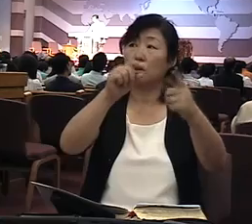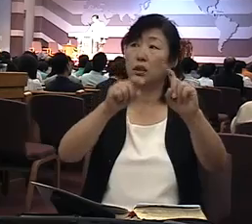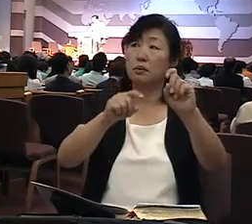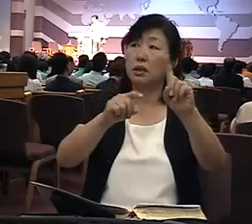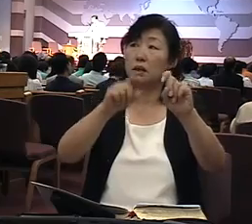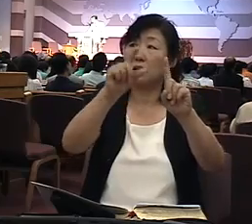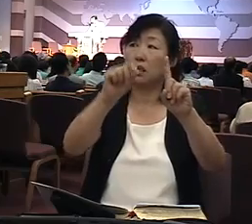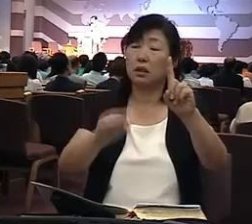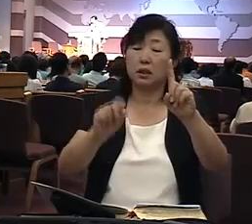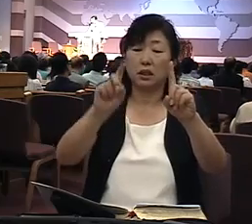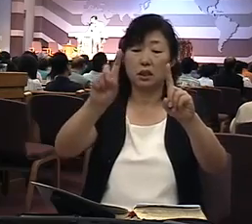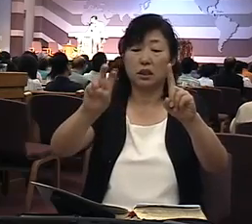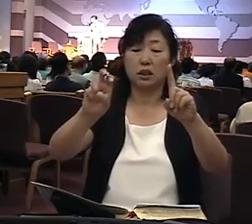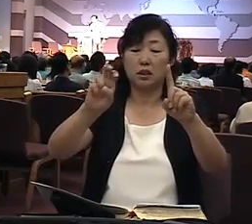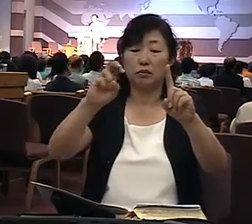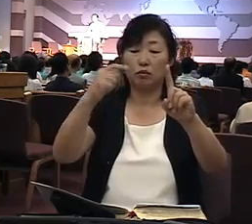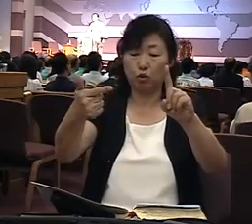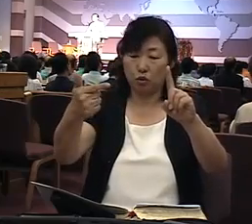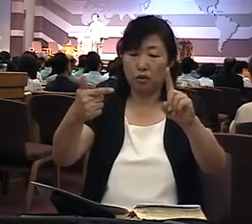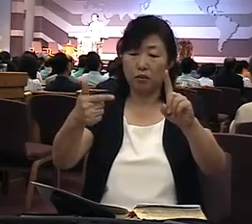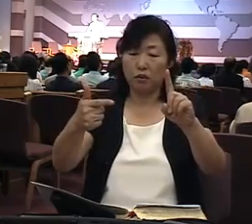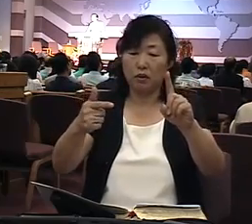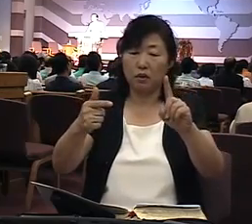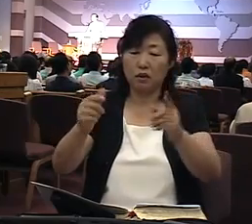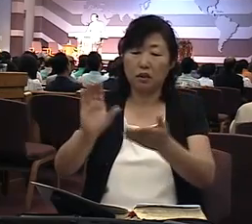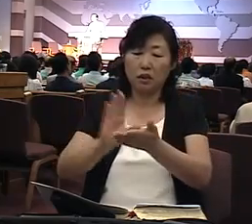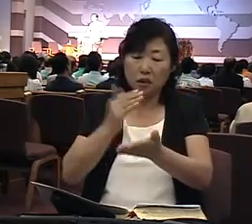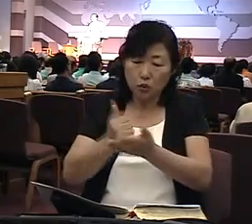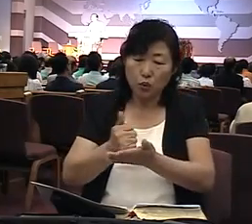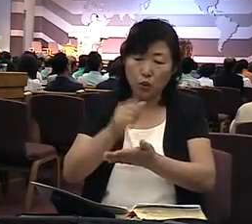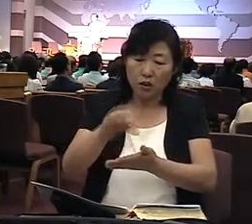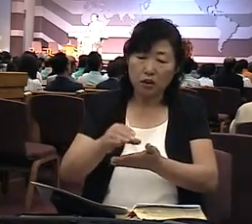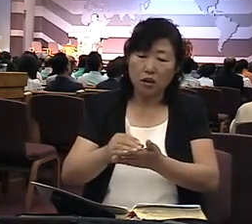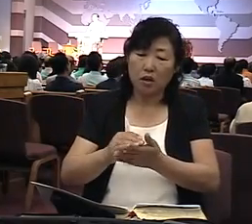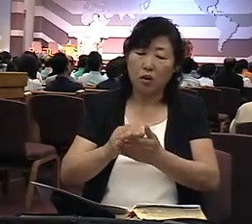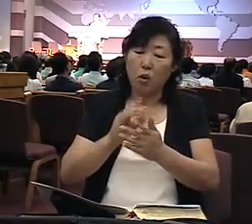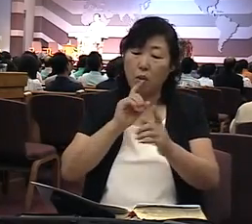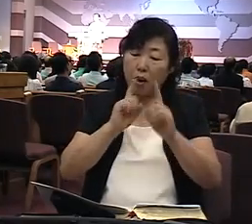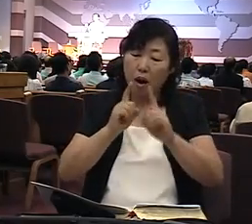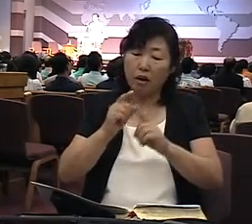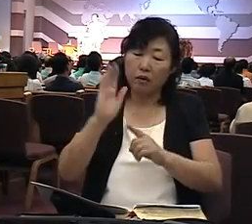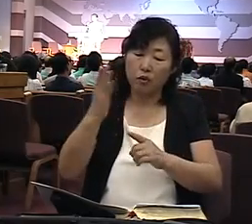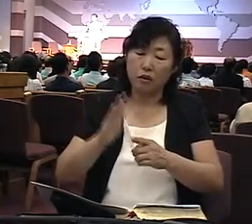비로소 그리스도인이라 일컬음을 받게 됩니다. 여러분 여기 보면은요,